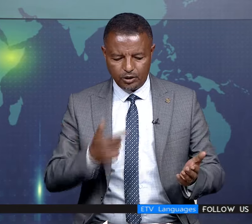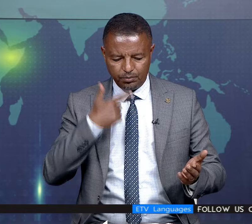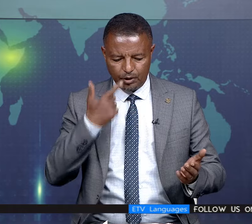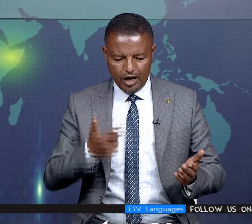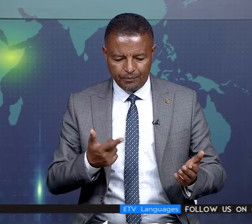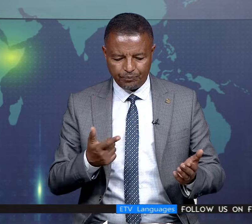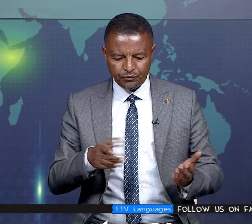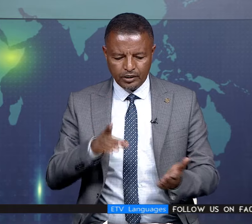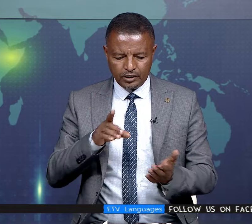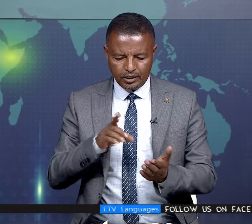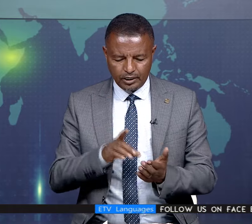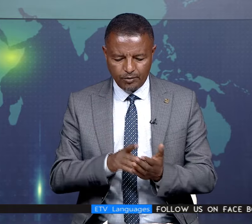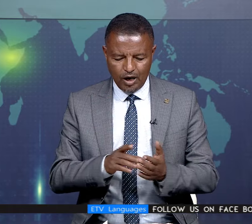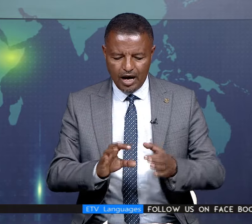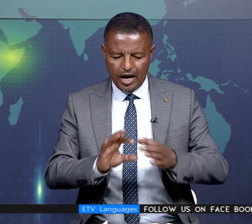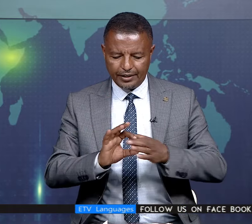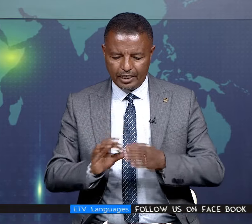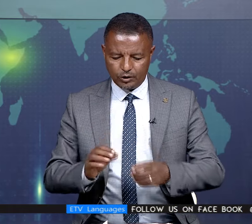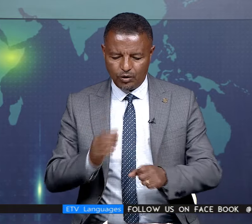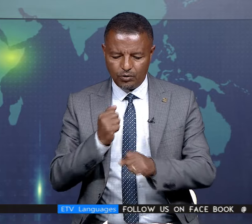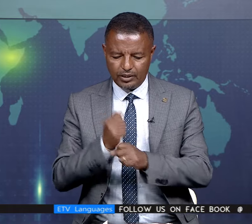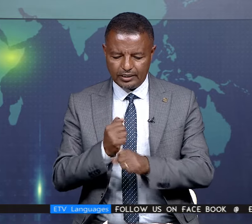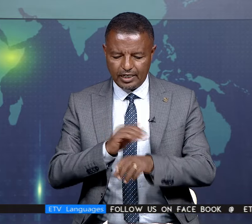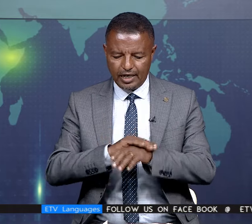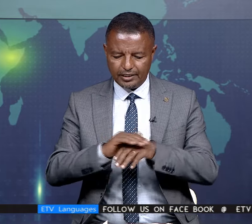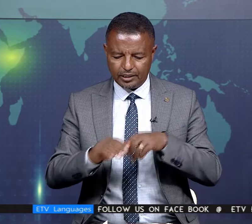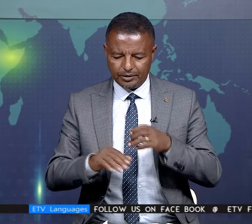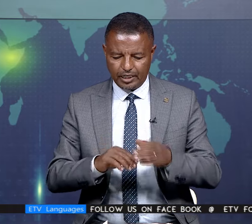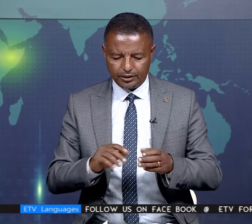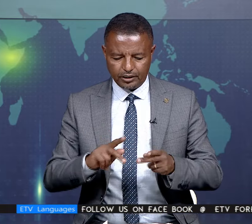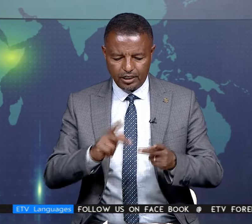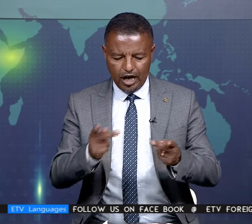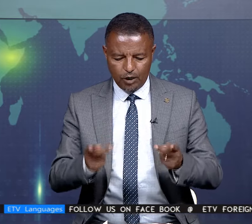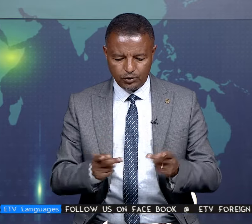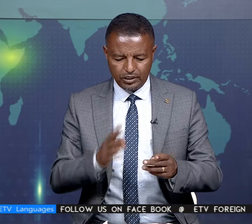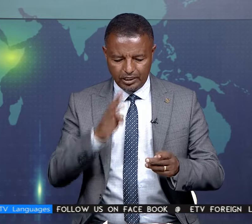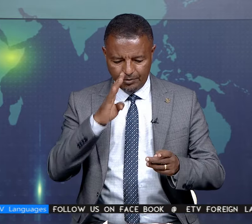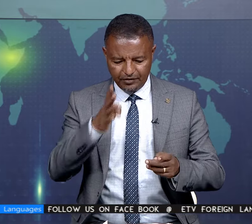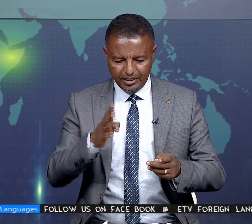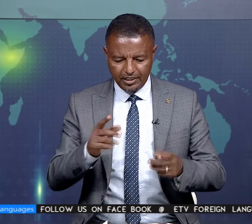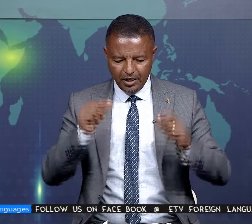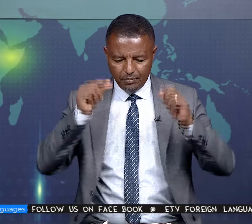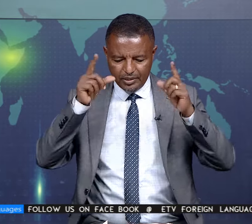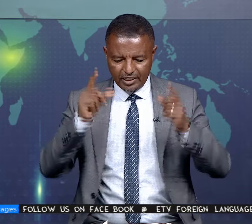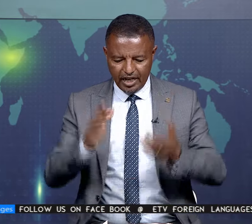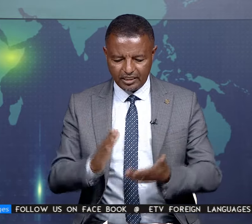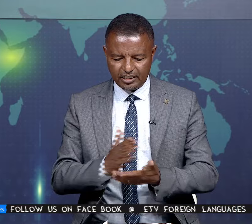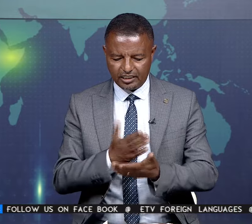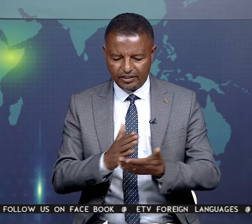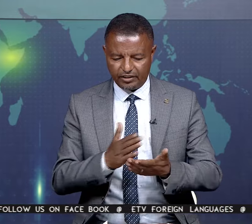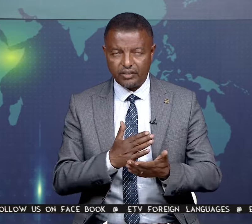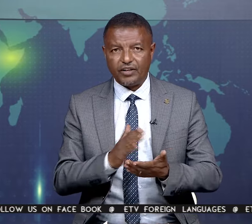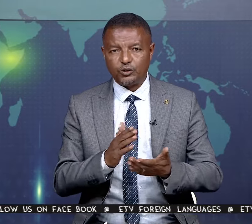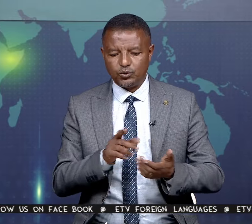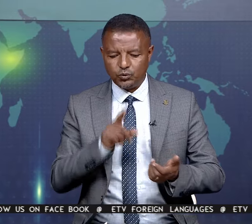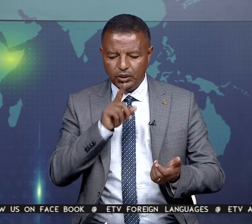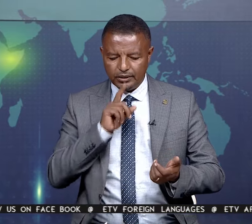ብለዋል። ከንቲባ አያይዘው ለስራ የተመቻቸ አውድ ለመፍጠር በንቃት የተሳተፋችሁ